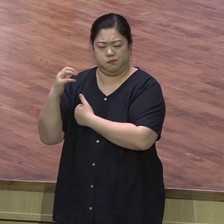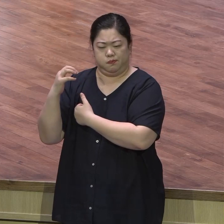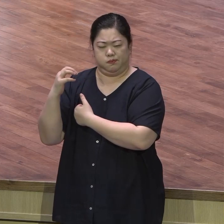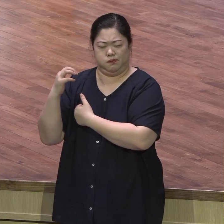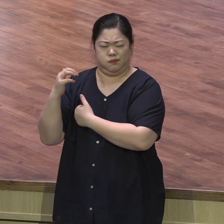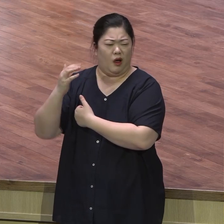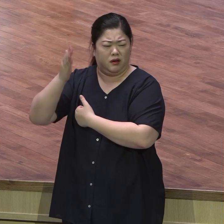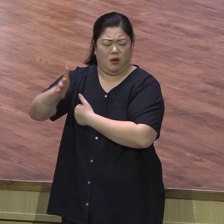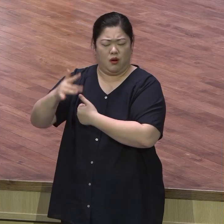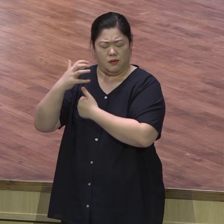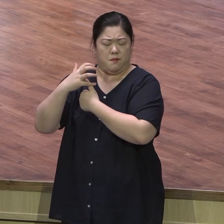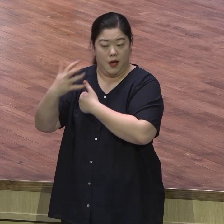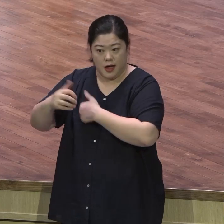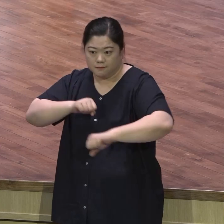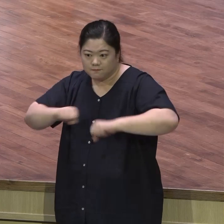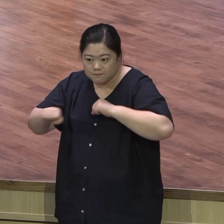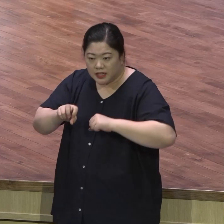열어주신다.